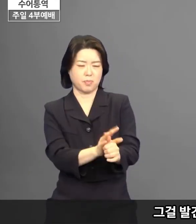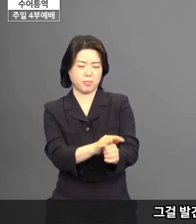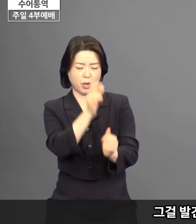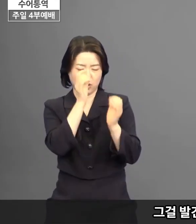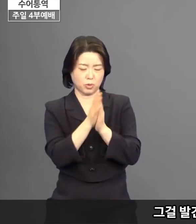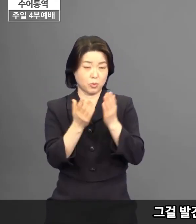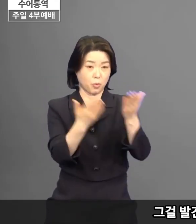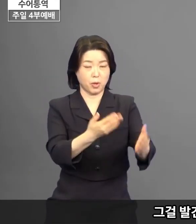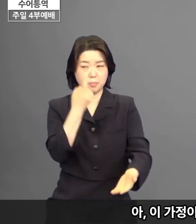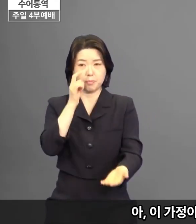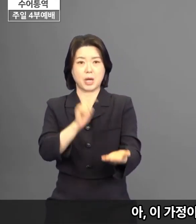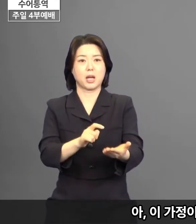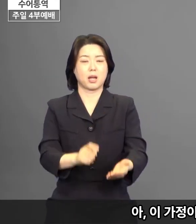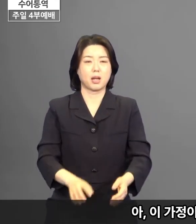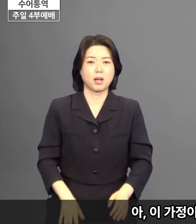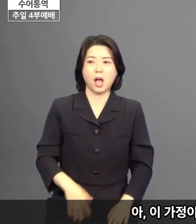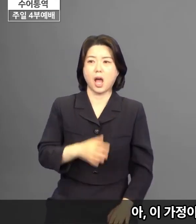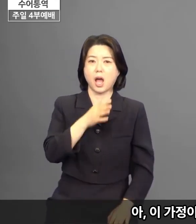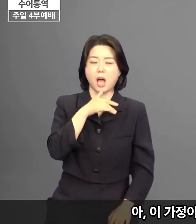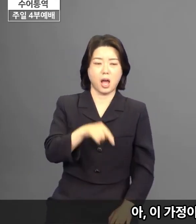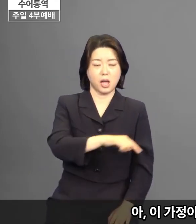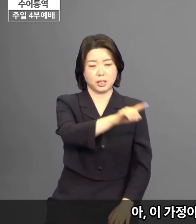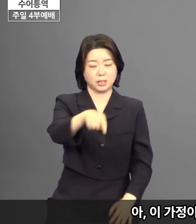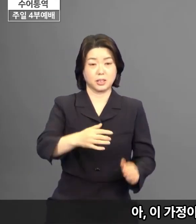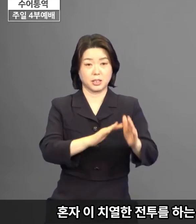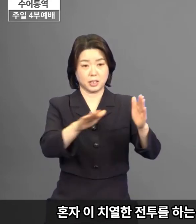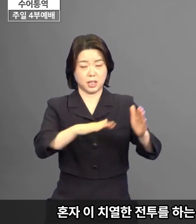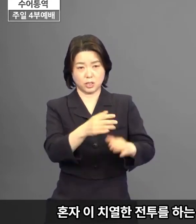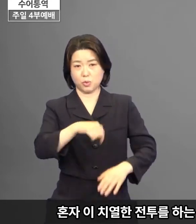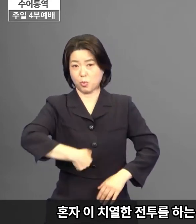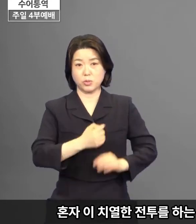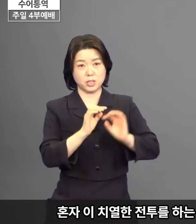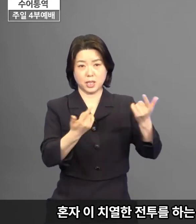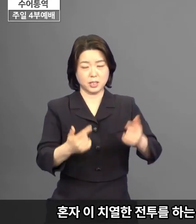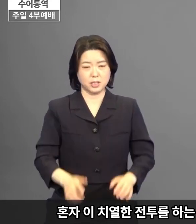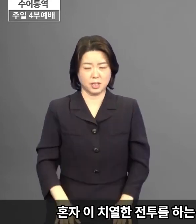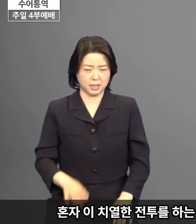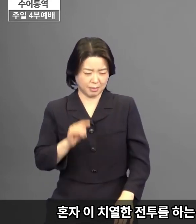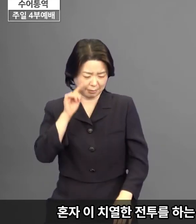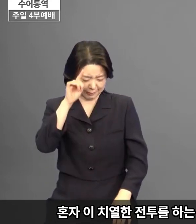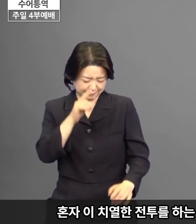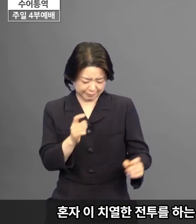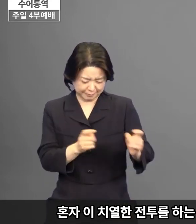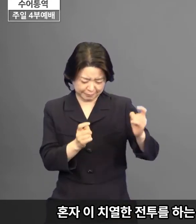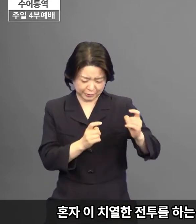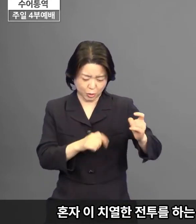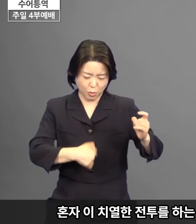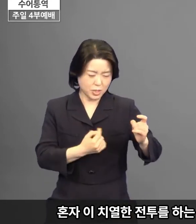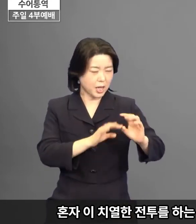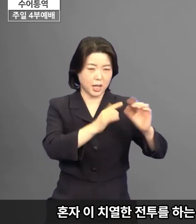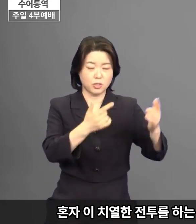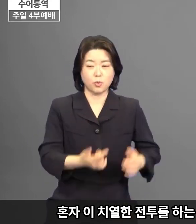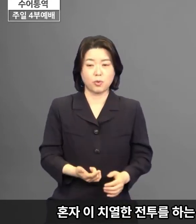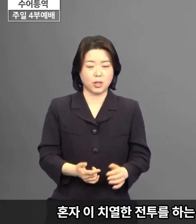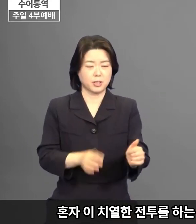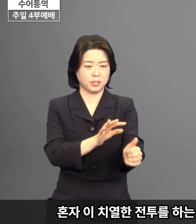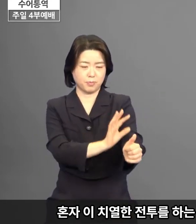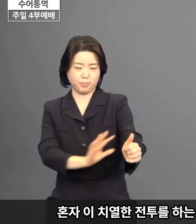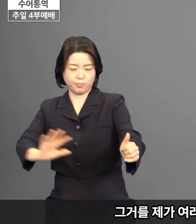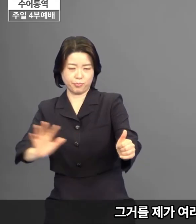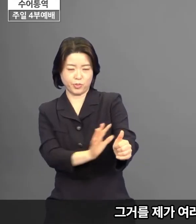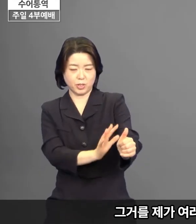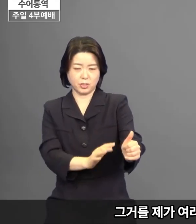그걸 발견하게 됩니다. 아, 이 가정이 혼자가 아니구나. 혼자 이 치열한 전투를 하는 것이 아니라 같이 싸우고